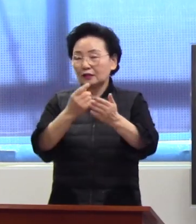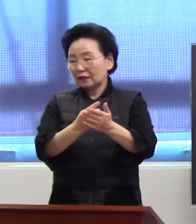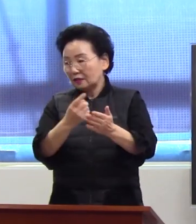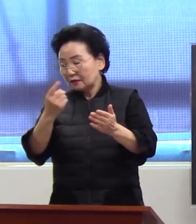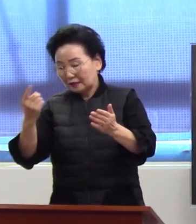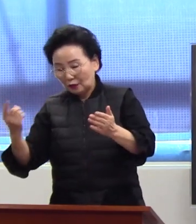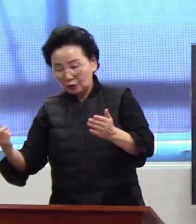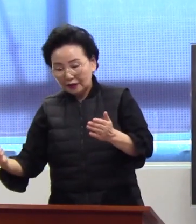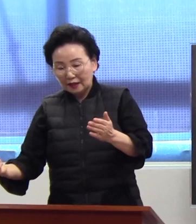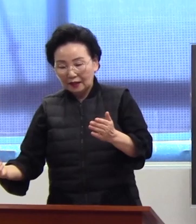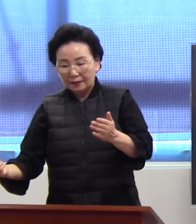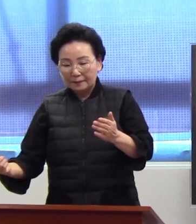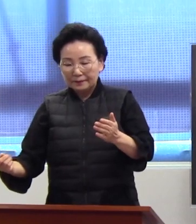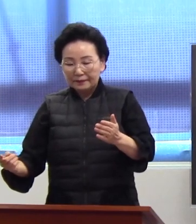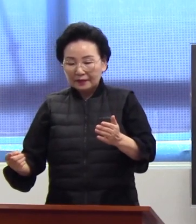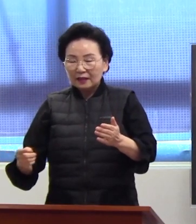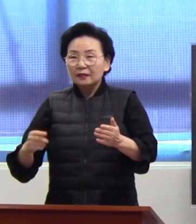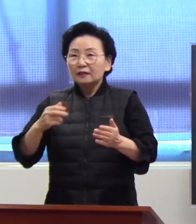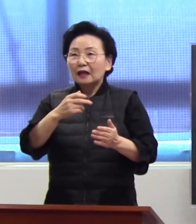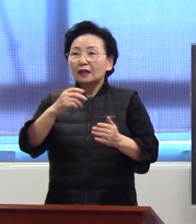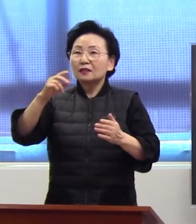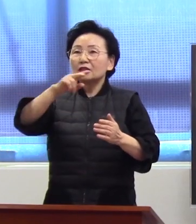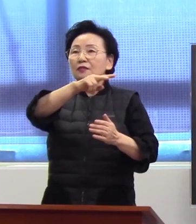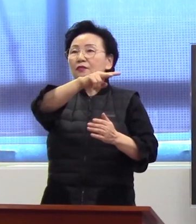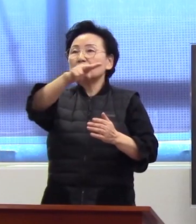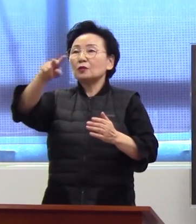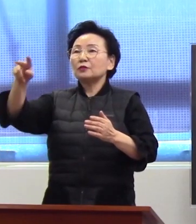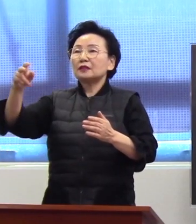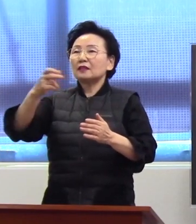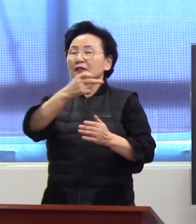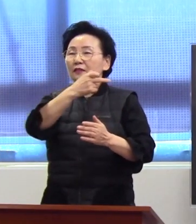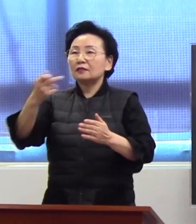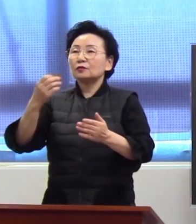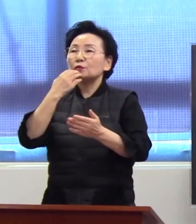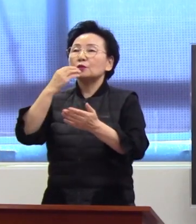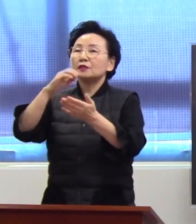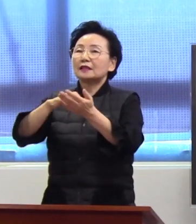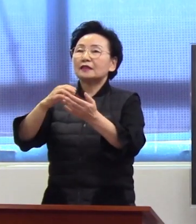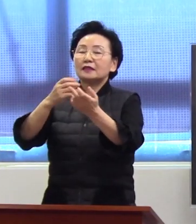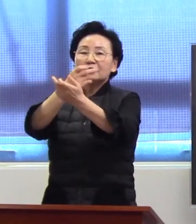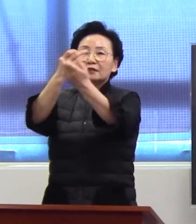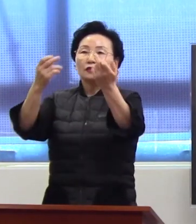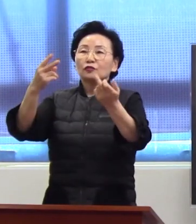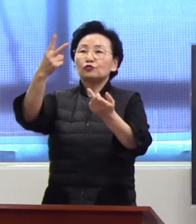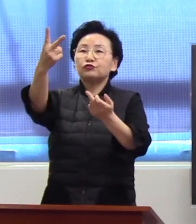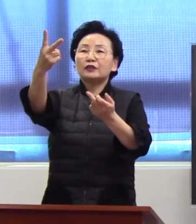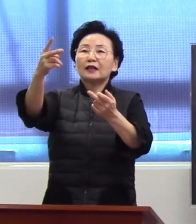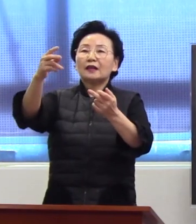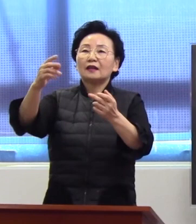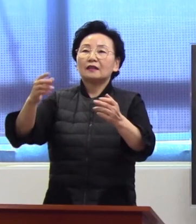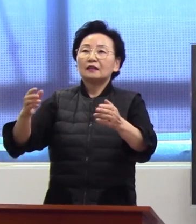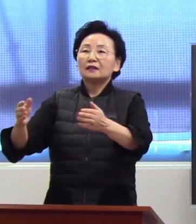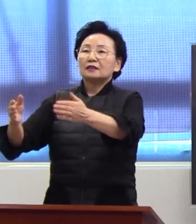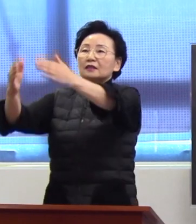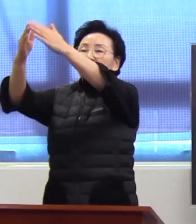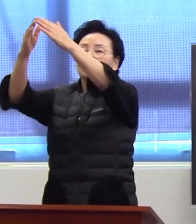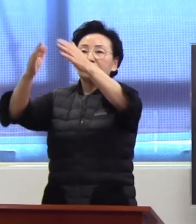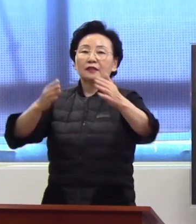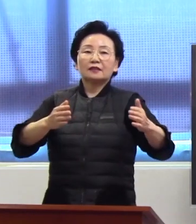이렇게 나오니까 이렇게 보니까 큰 돌산이 두 개가 이렇게 있더래요.